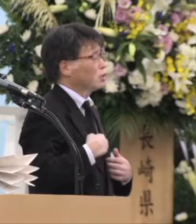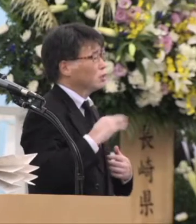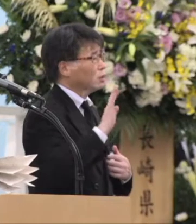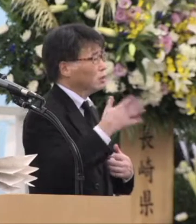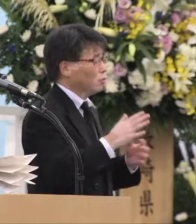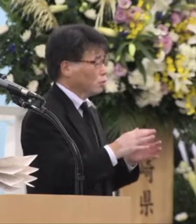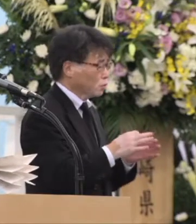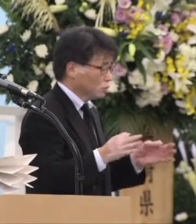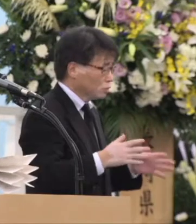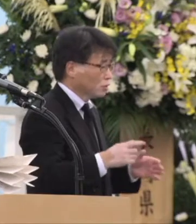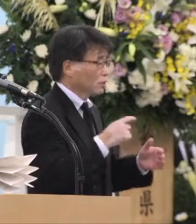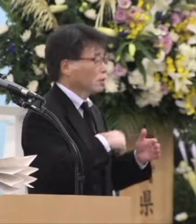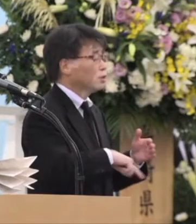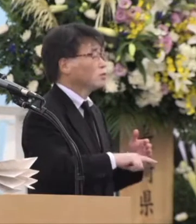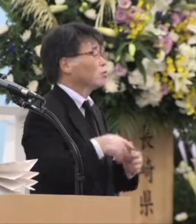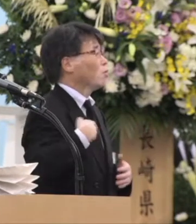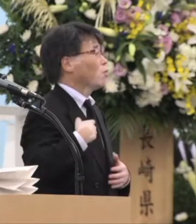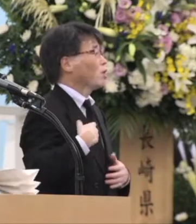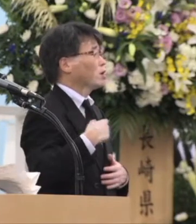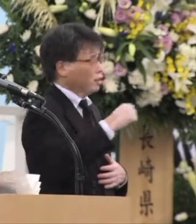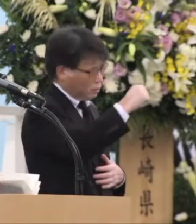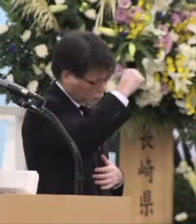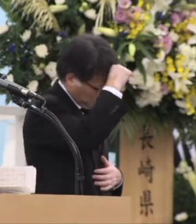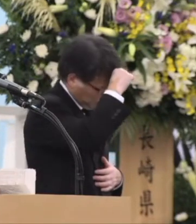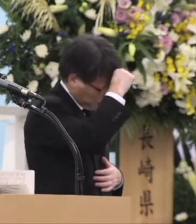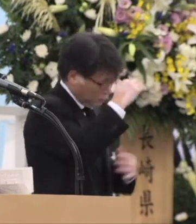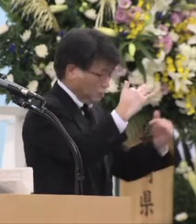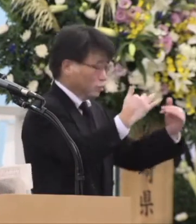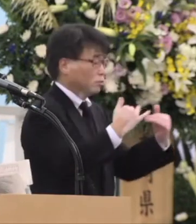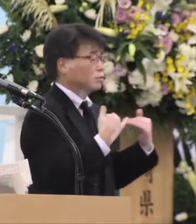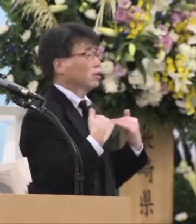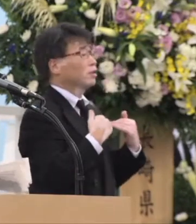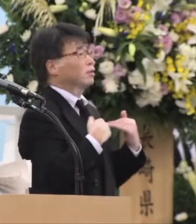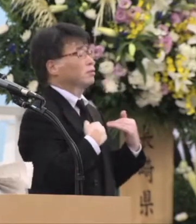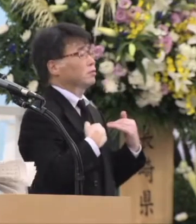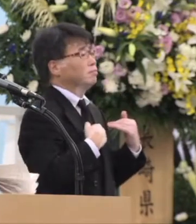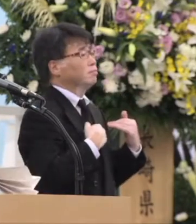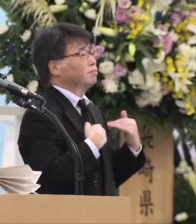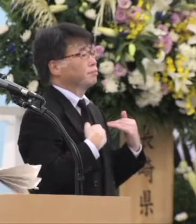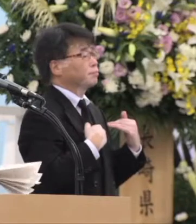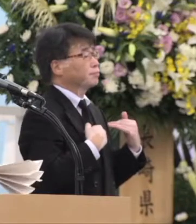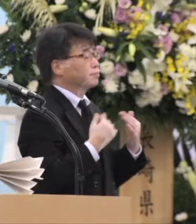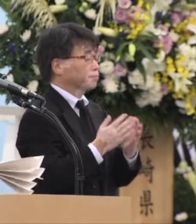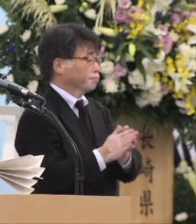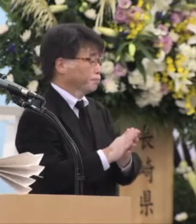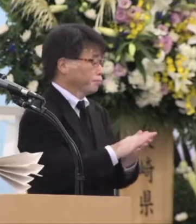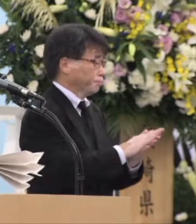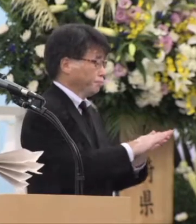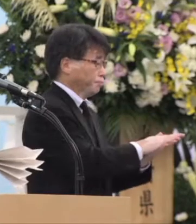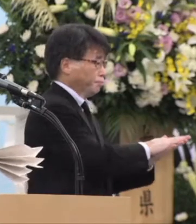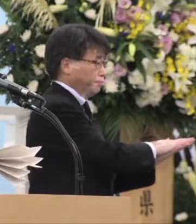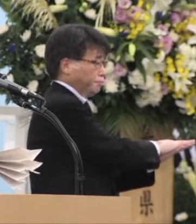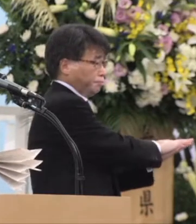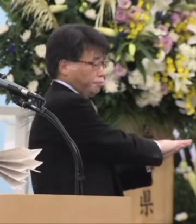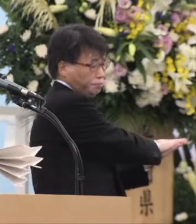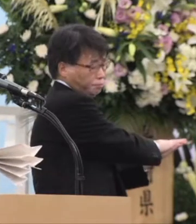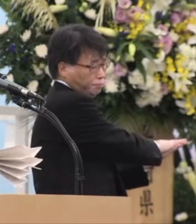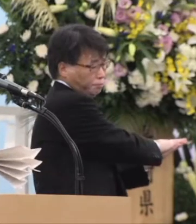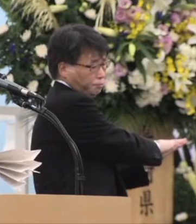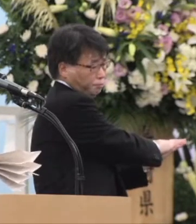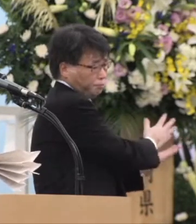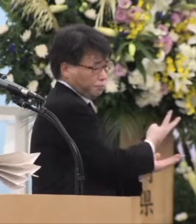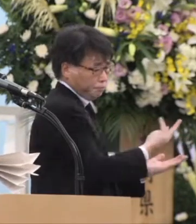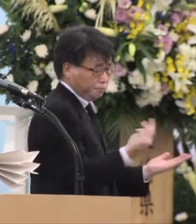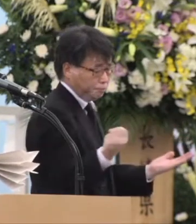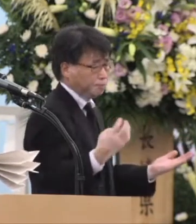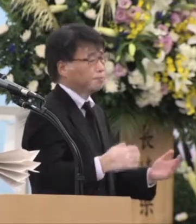間、得体の知れない病魔に侵され、帰らぬ人となり